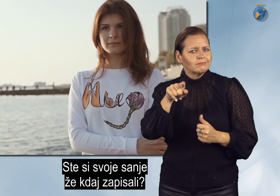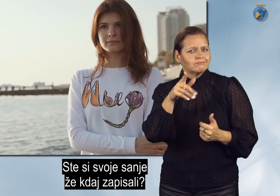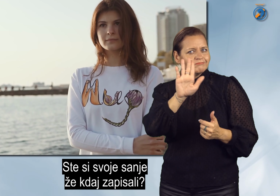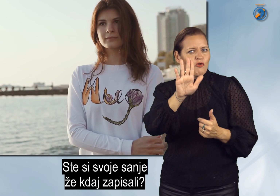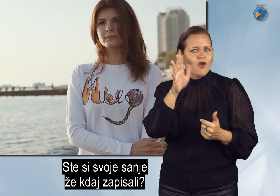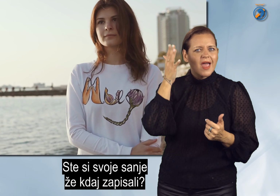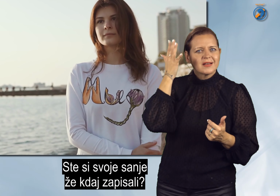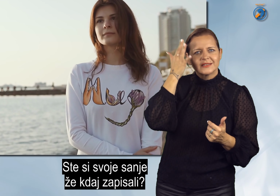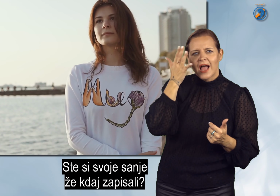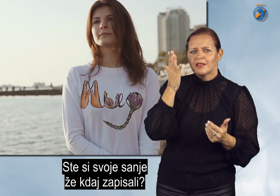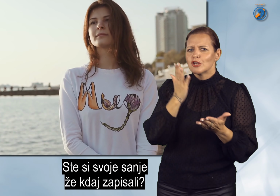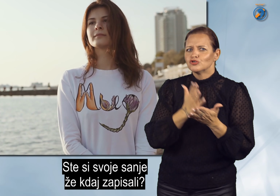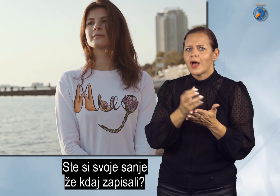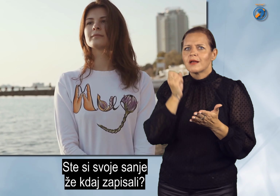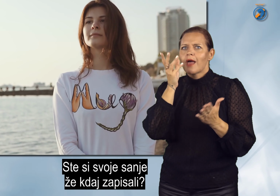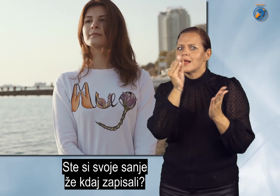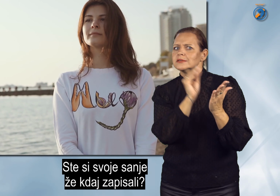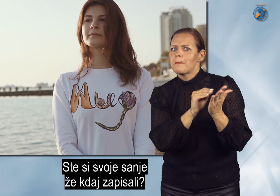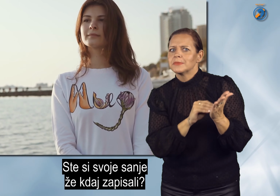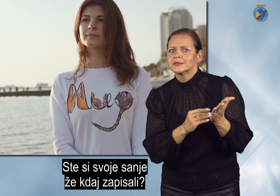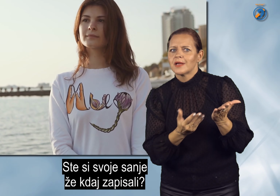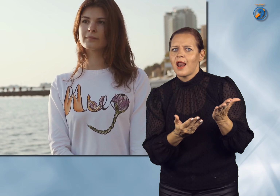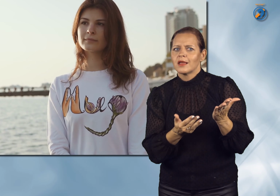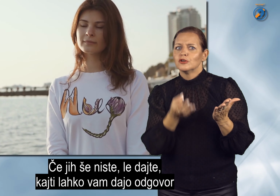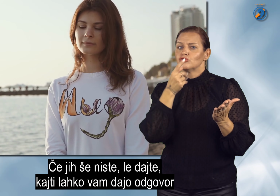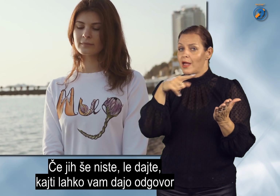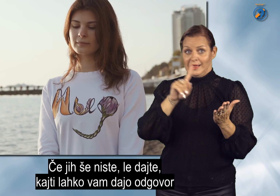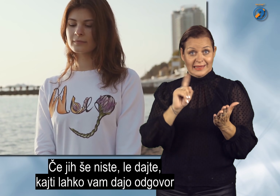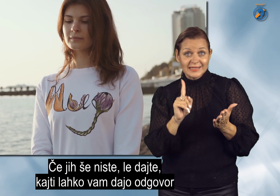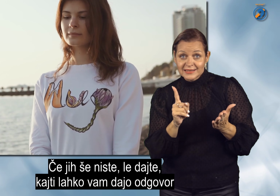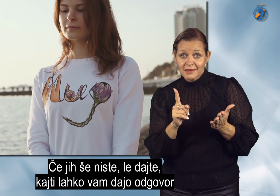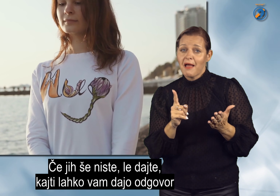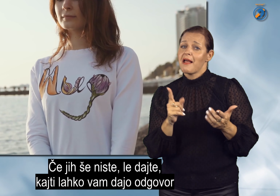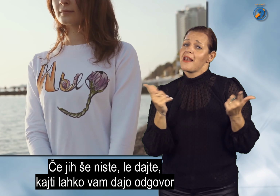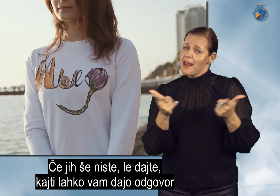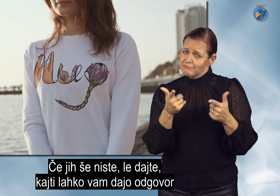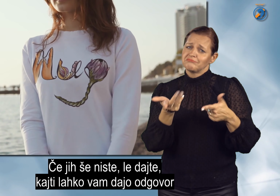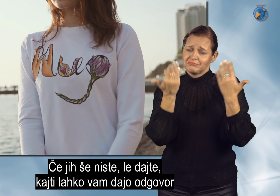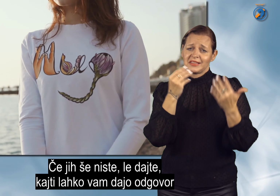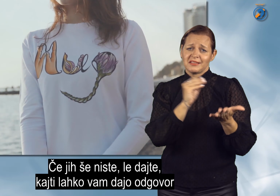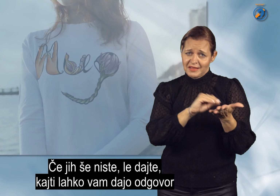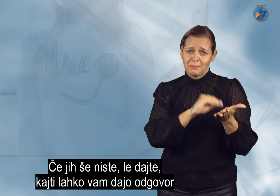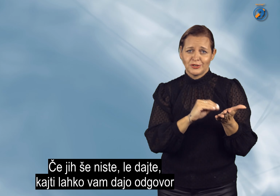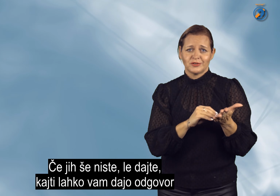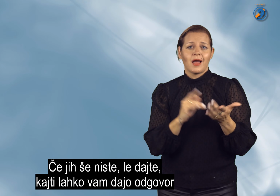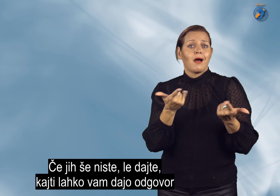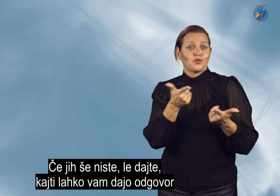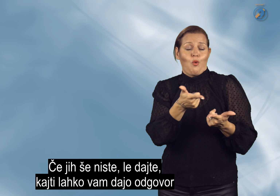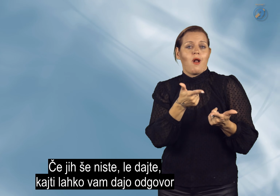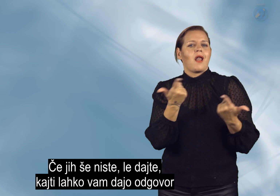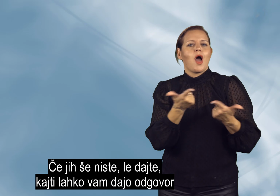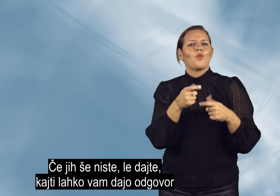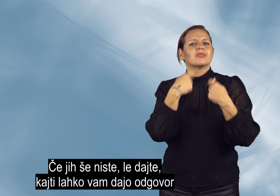Ste si svoje sanje že kdaj zapisali? Če jih še niste, le dajte, kajti